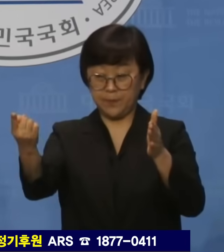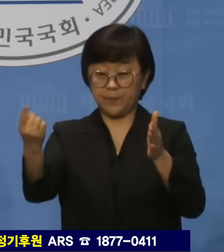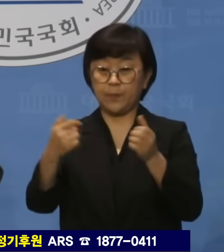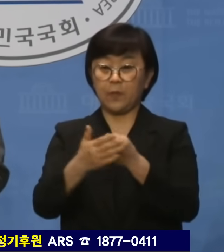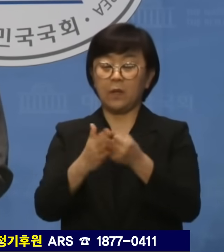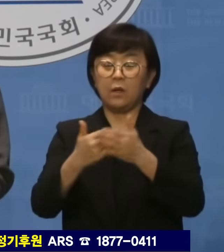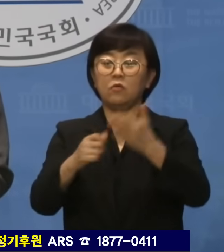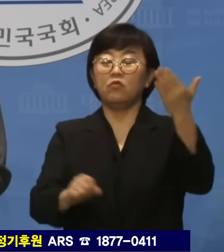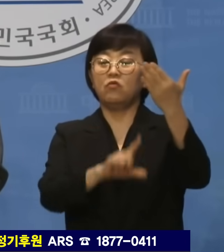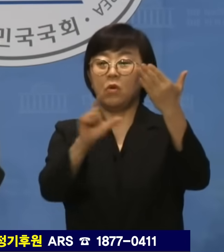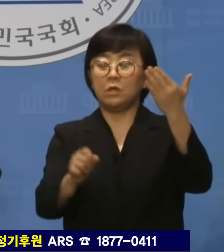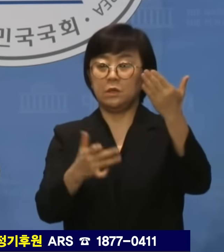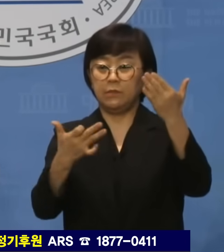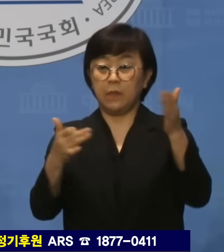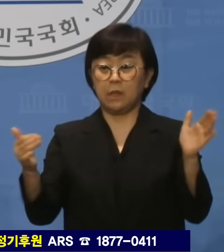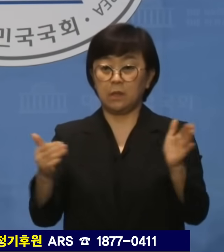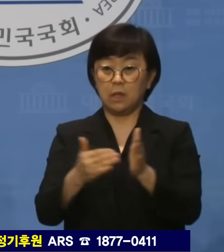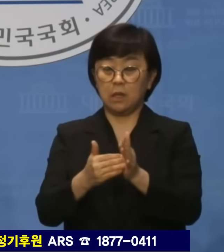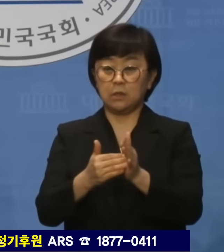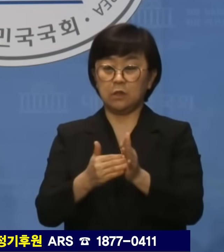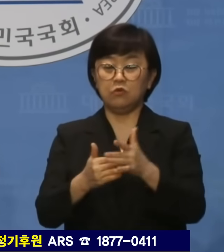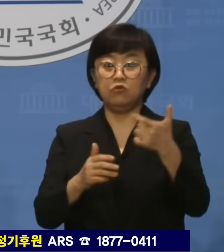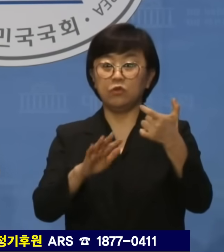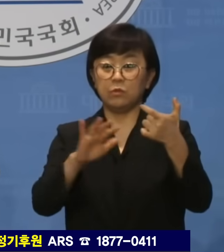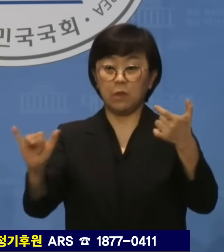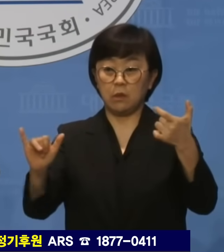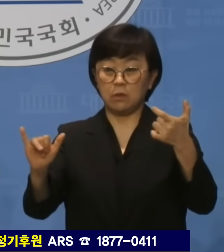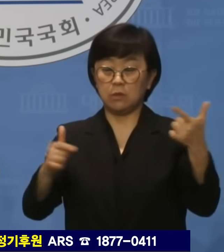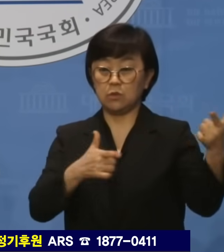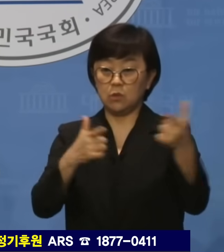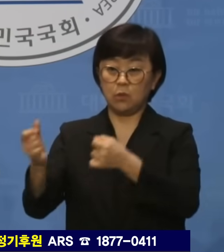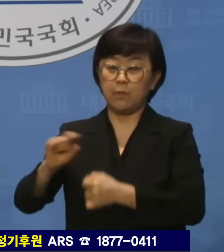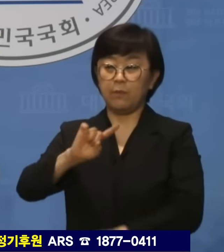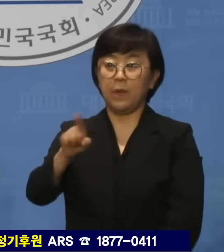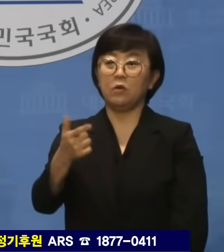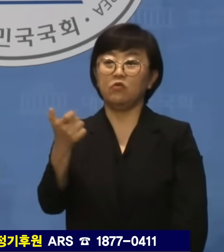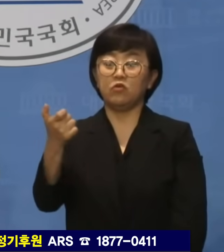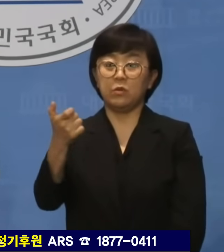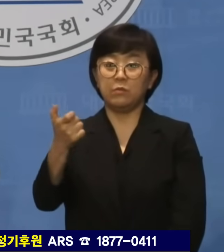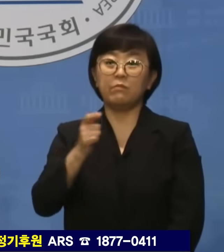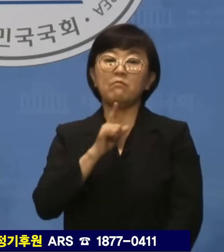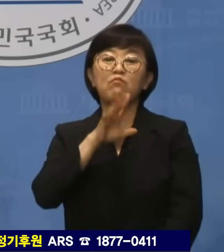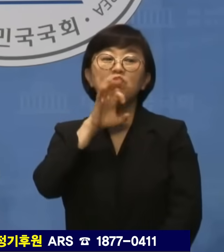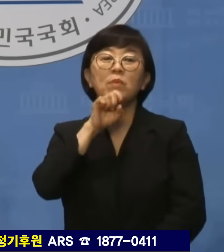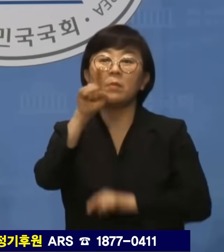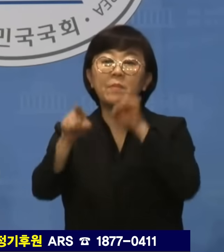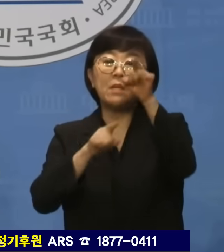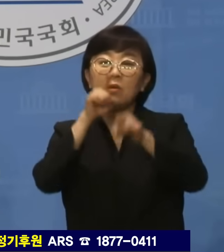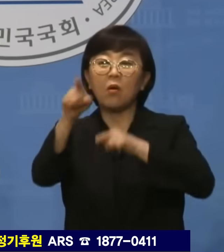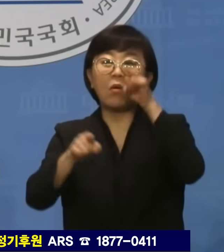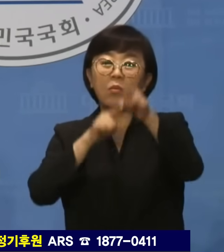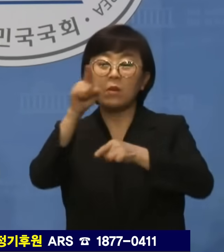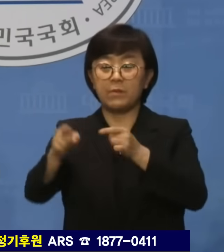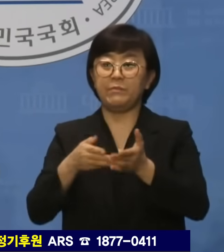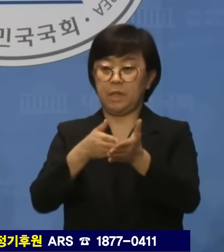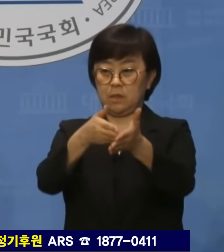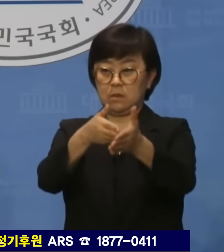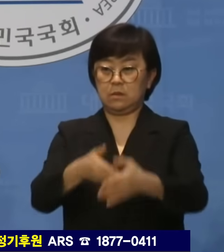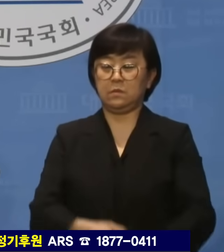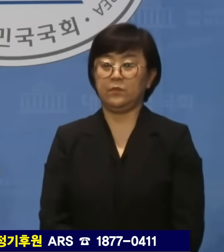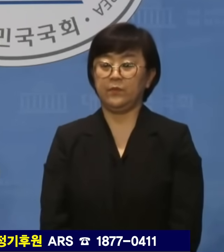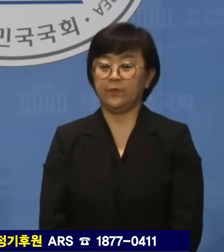직후부터 9월 18일까지 60여 명이 총 160여 건의 민원을 방심위에